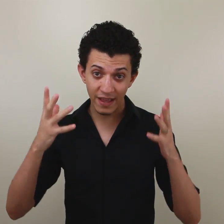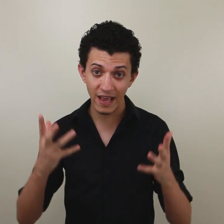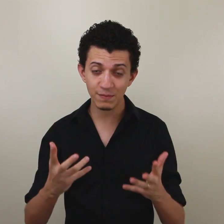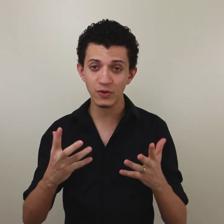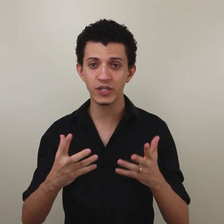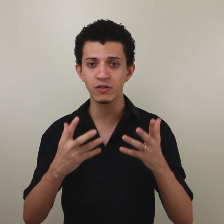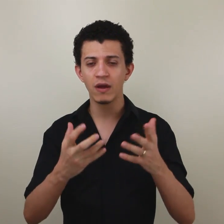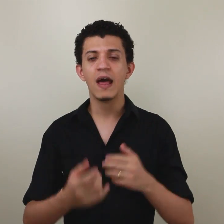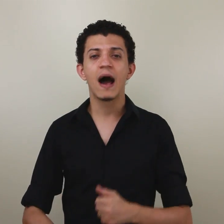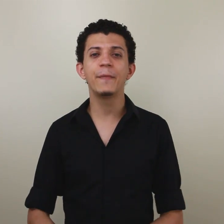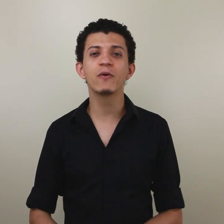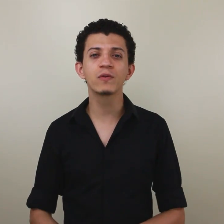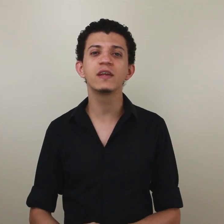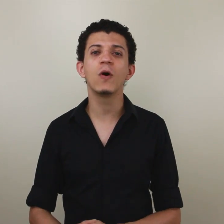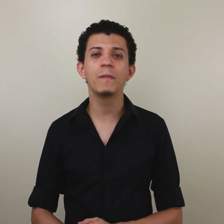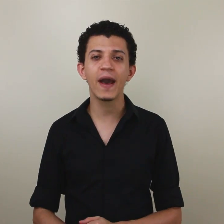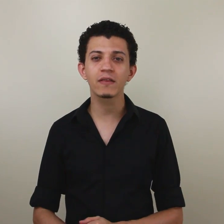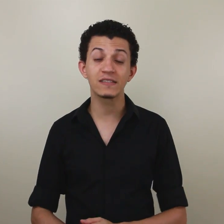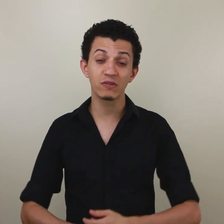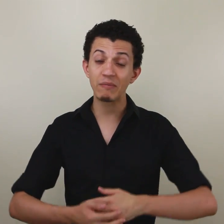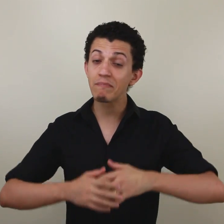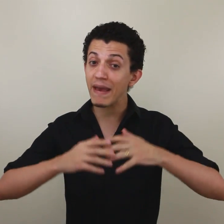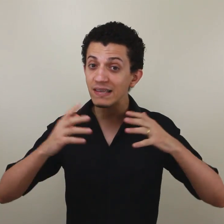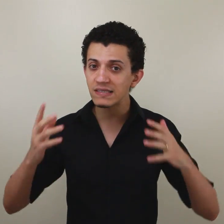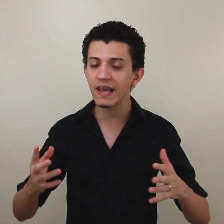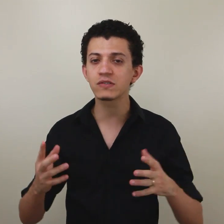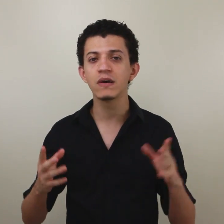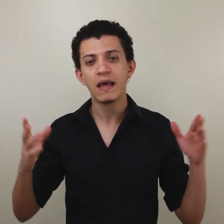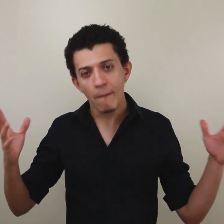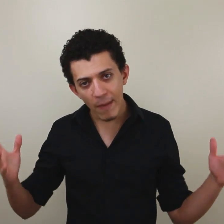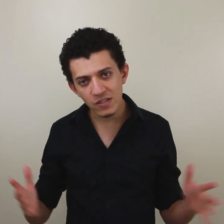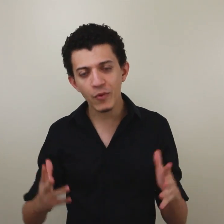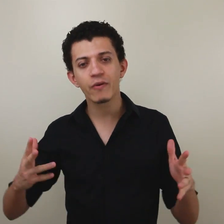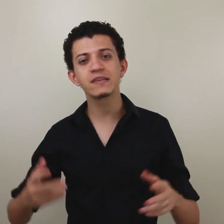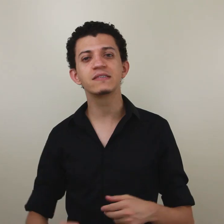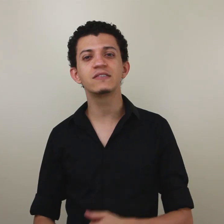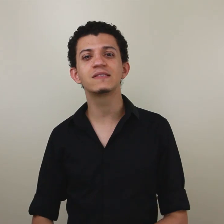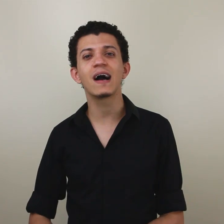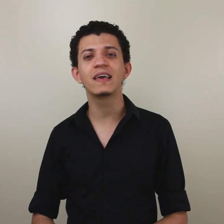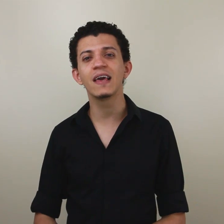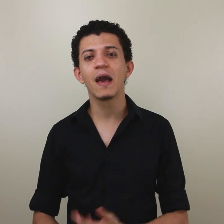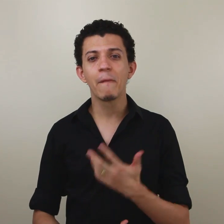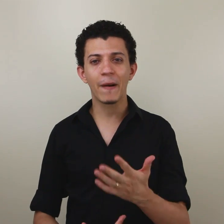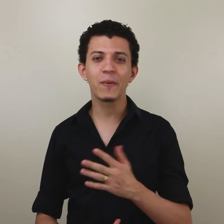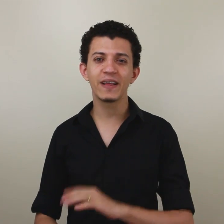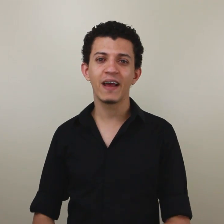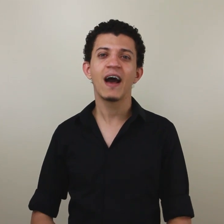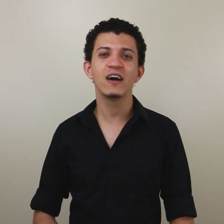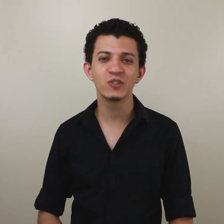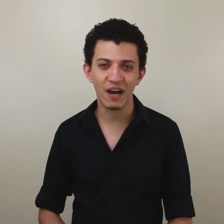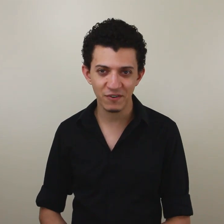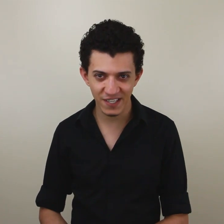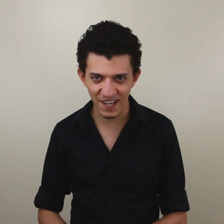tenha respondido a pergunta aí do Roberto. Esse é um tema bem extenso, mas eu procurei sintetizar aqui para poder ajudar vocês aí,